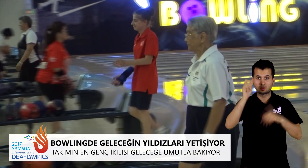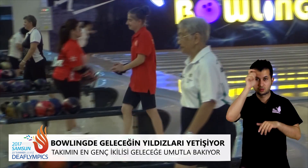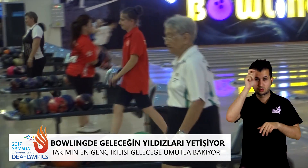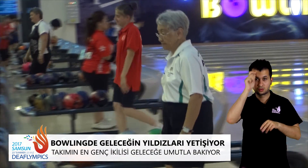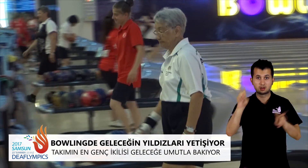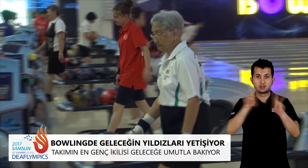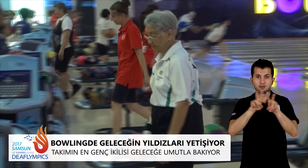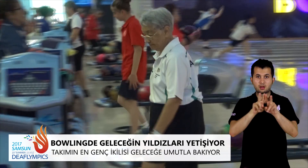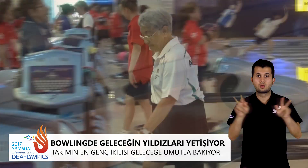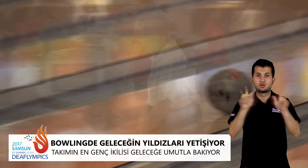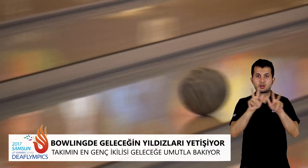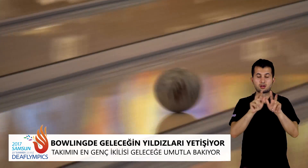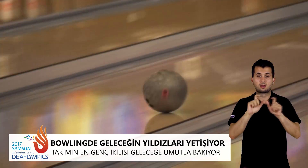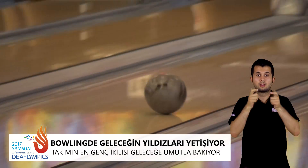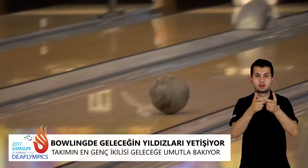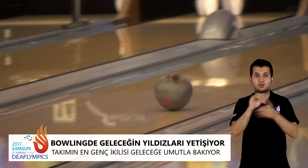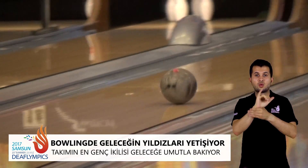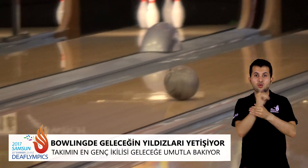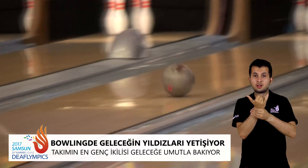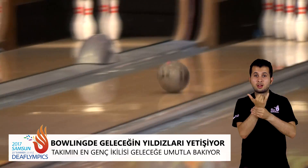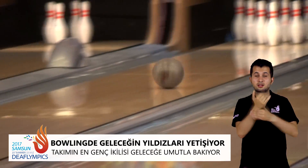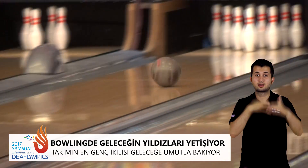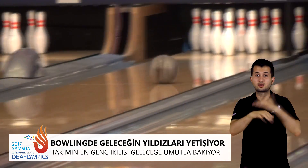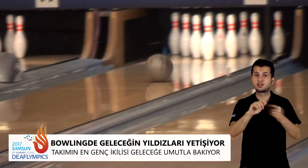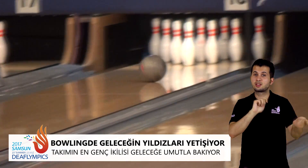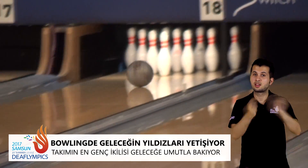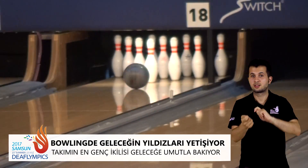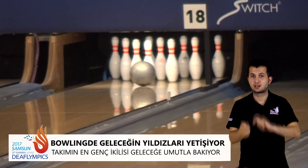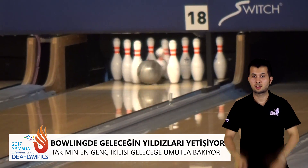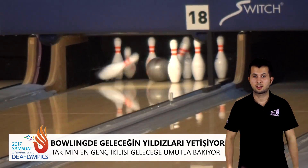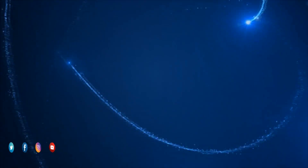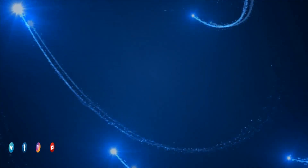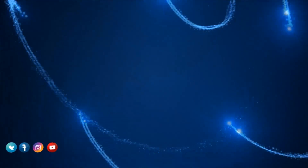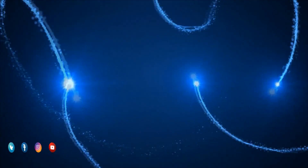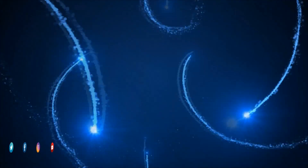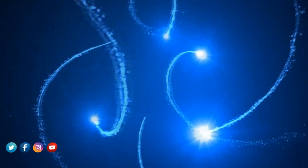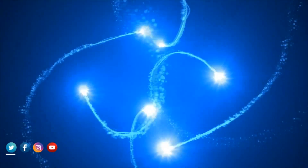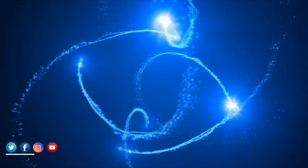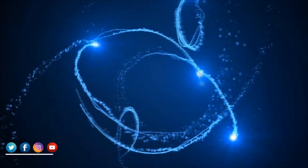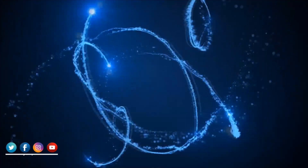çiftler, üçlüler, takım ve ustalar kategorilerinde değiştirmeye çalışacak.